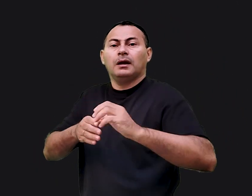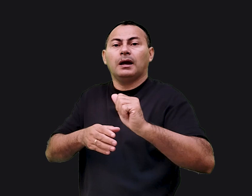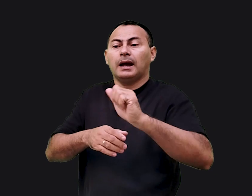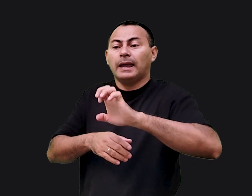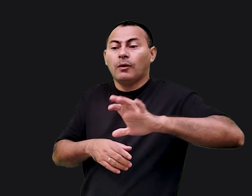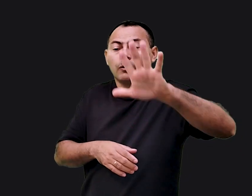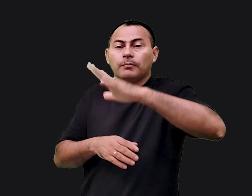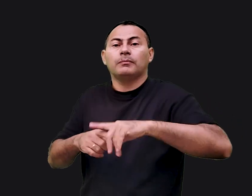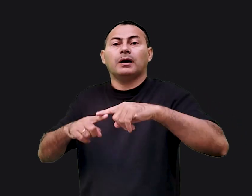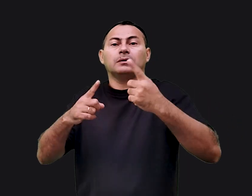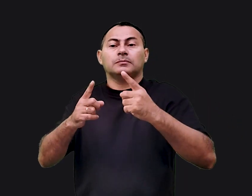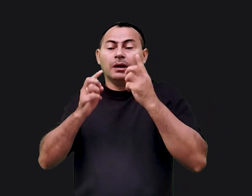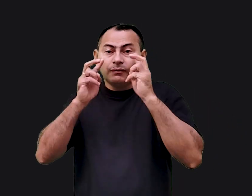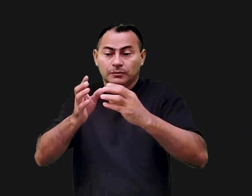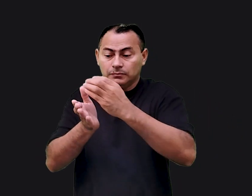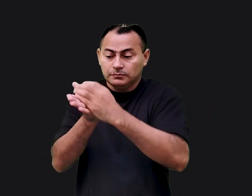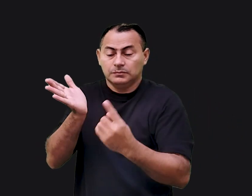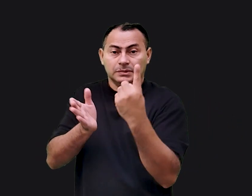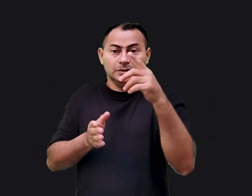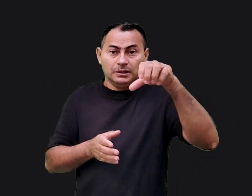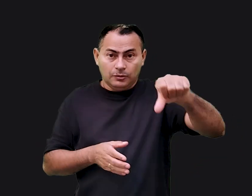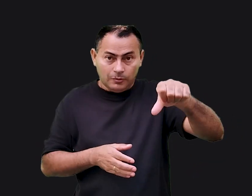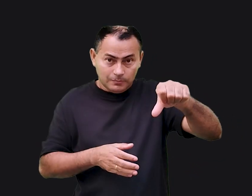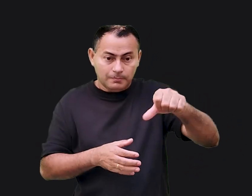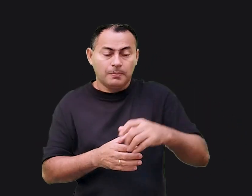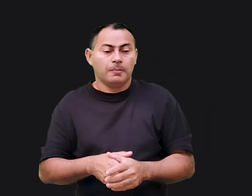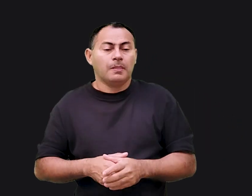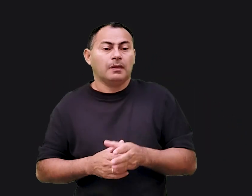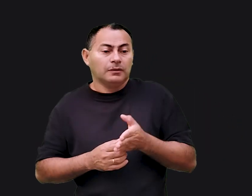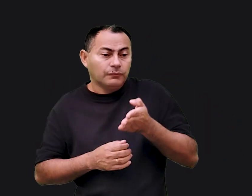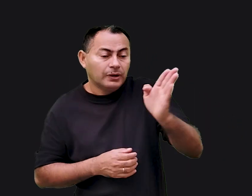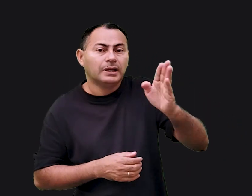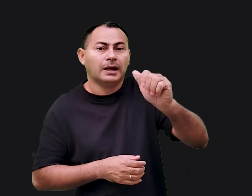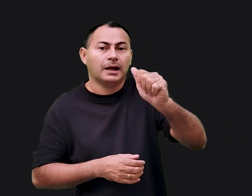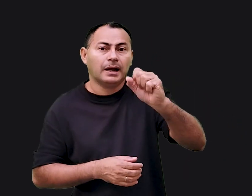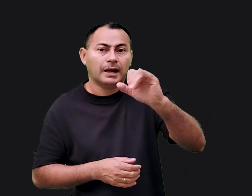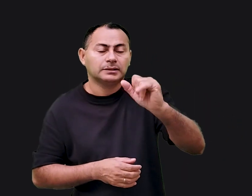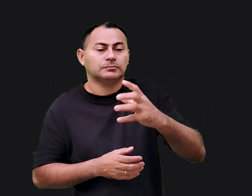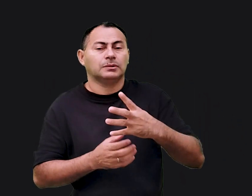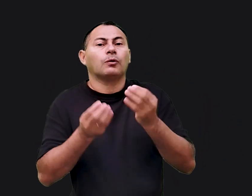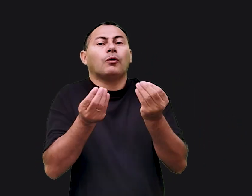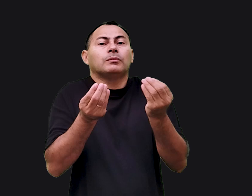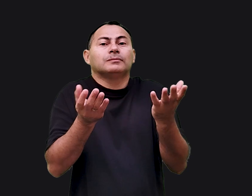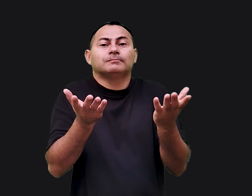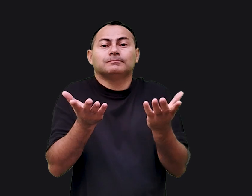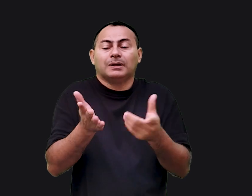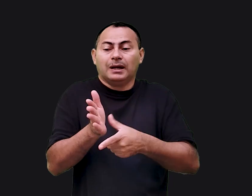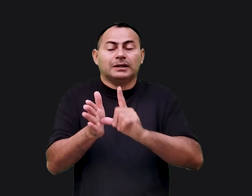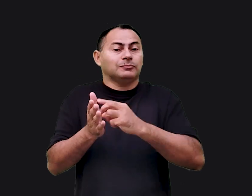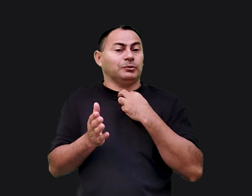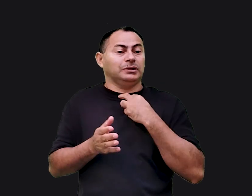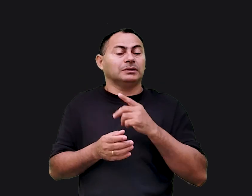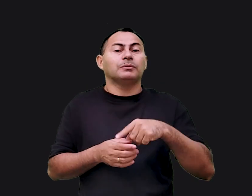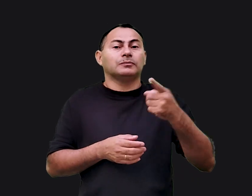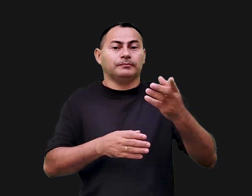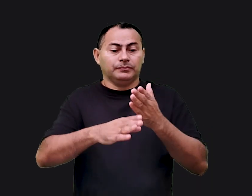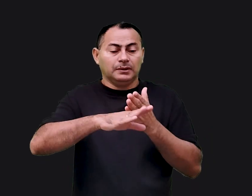a Europa mas quando vemos no capítulo 19 que ele foi pra Ásia e aí como fica é quando Paulo entrou em